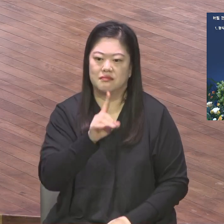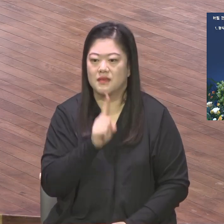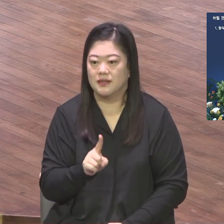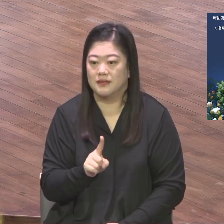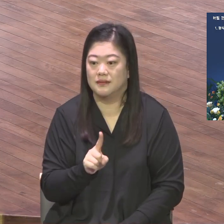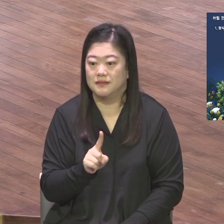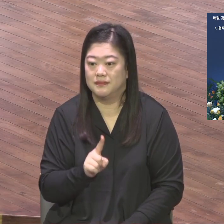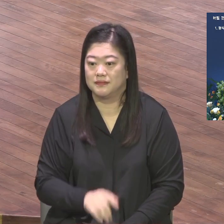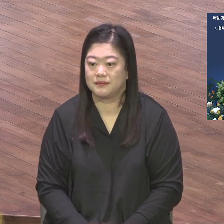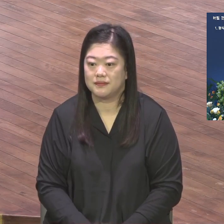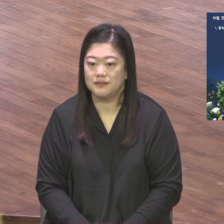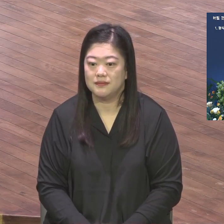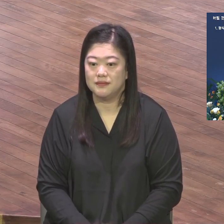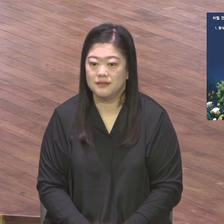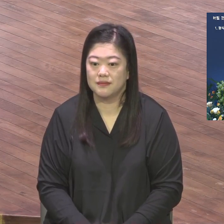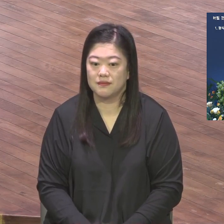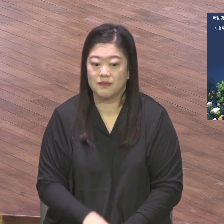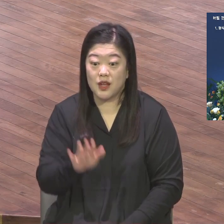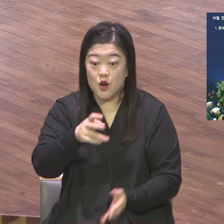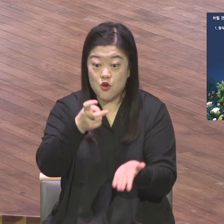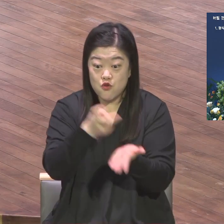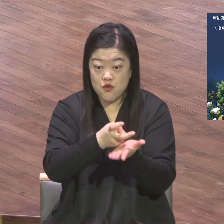못해, 이해를 못해.